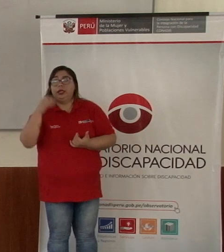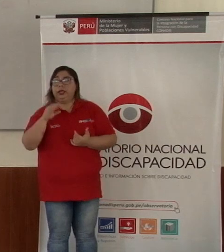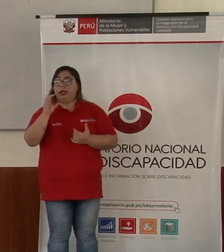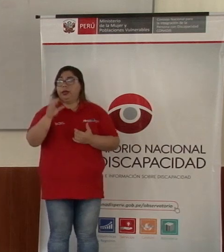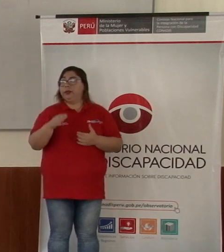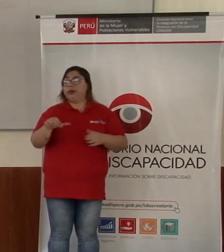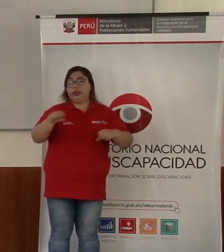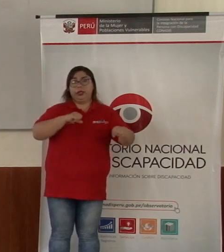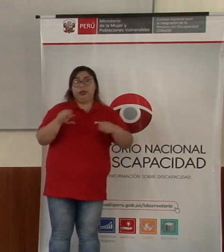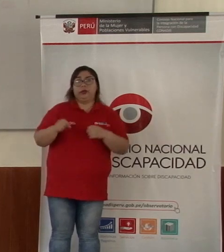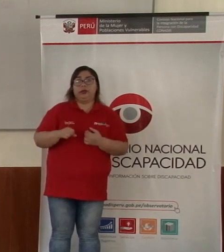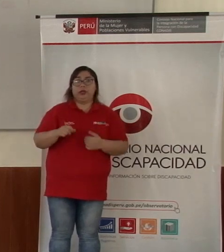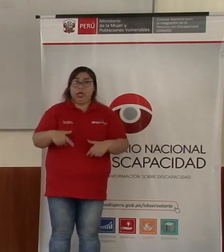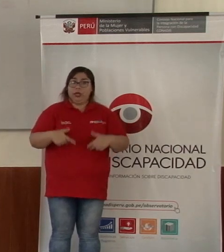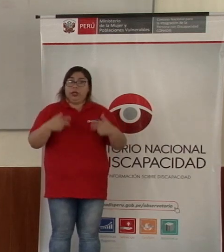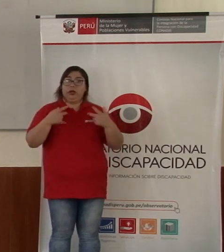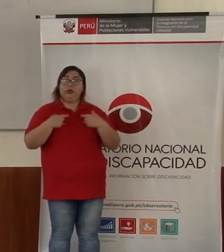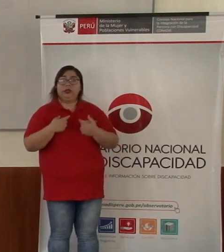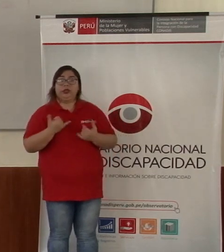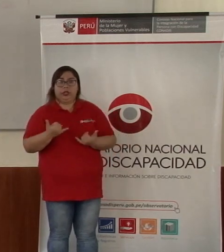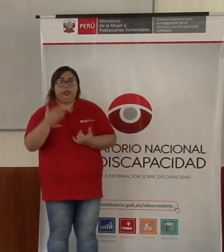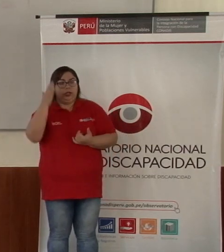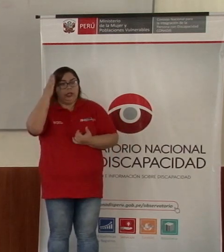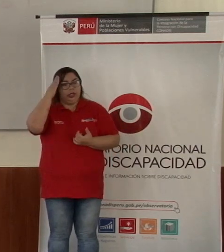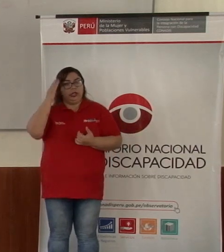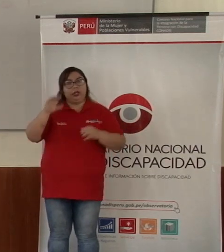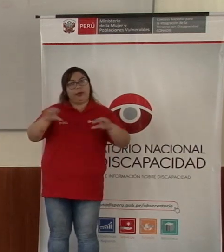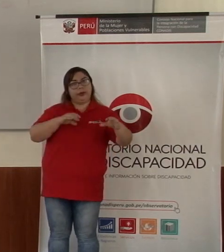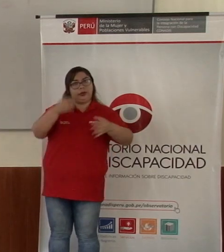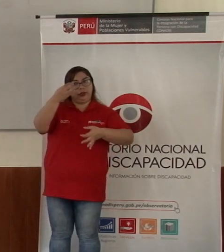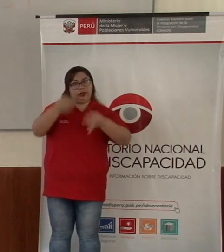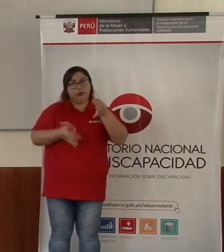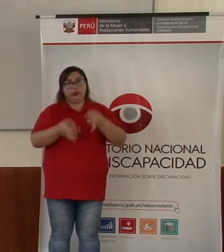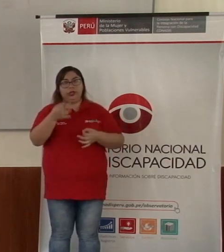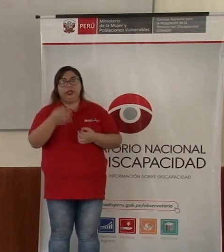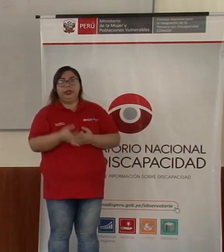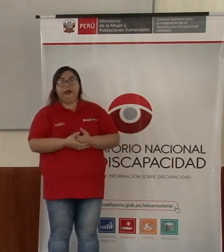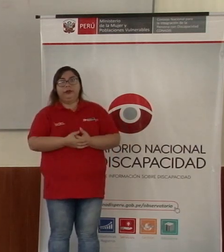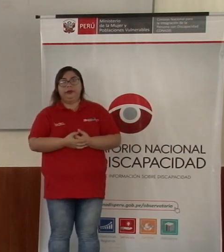ejercicio y de goce, tienen capacidad jurídica.